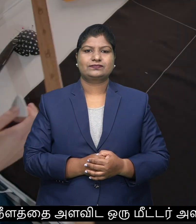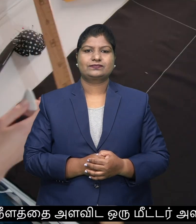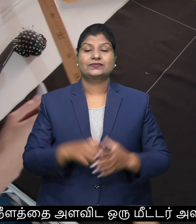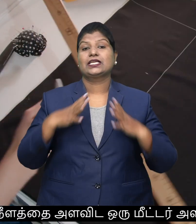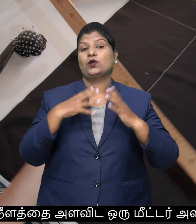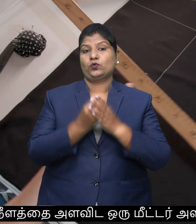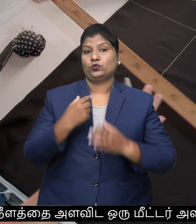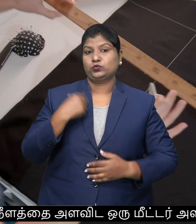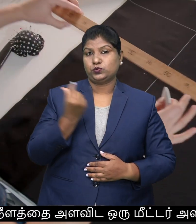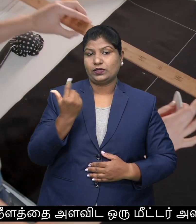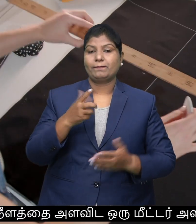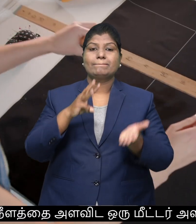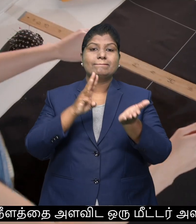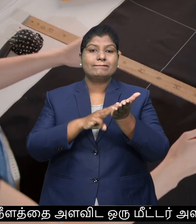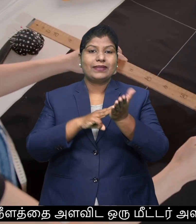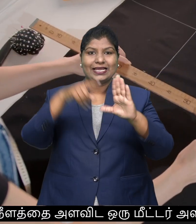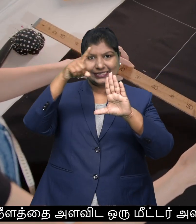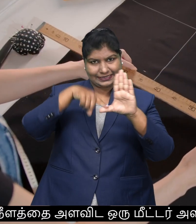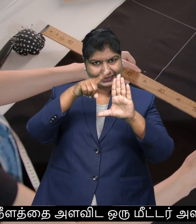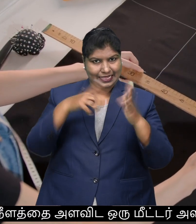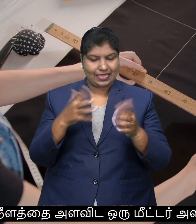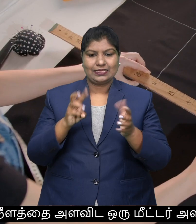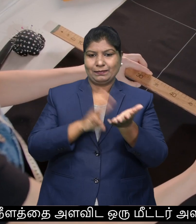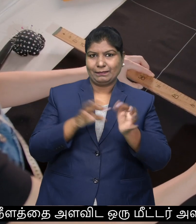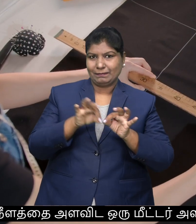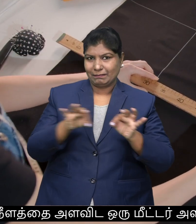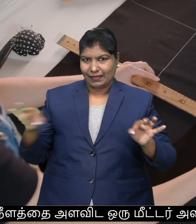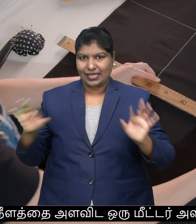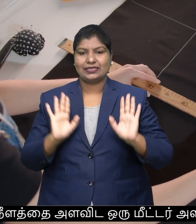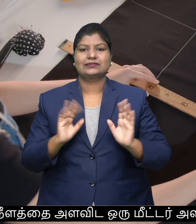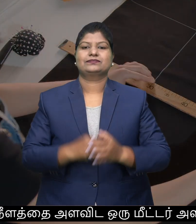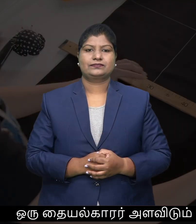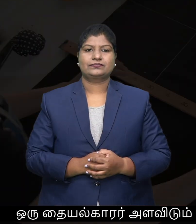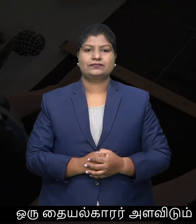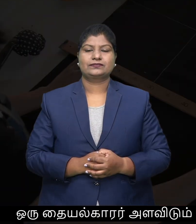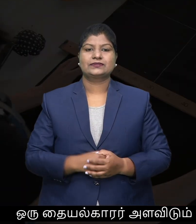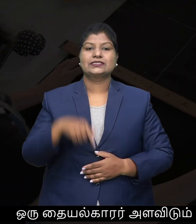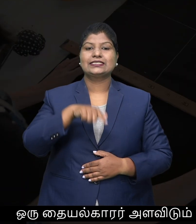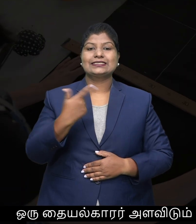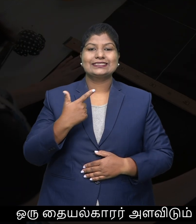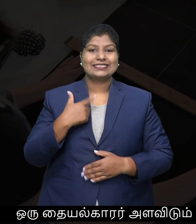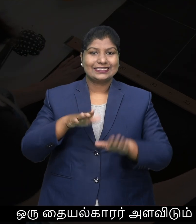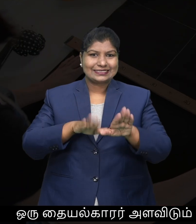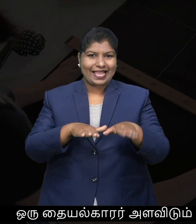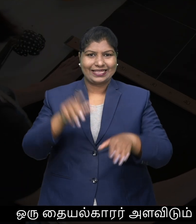நீளத்தை அளவிட ஒரு மீட்டர் அளவுகோலை பயன்படுத்துகிறோம். ஒரு தையல்காரர் அளவிடும்